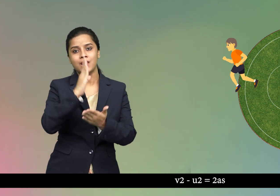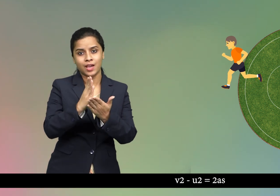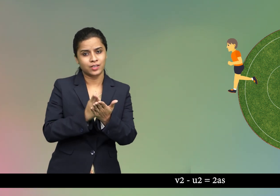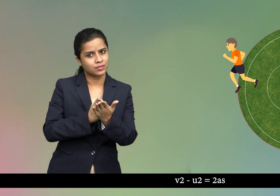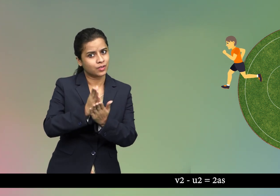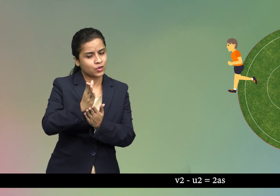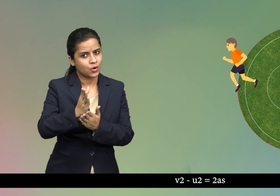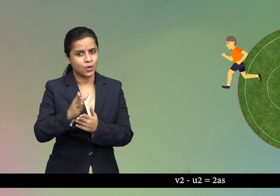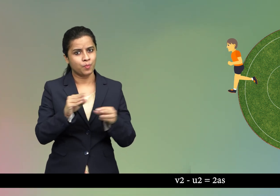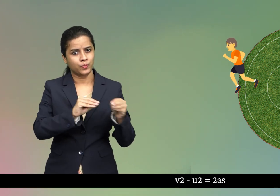ಈಕ್ವಲ್ ಟು 2as.